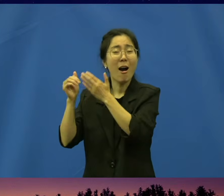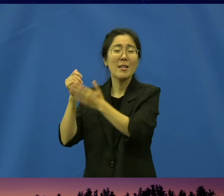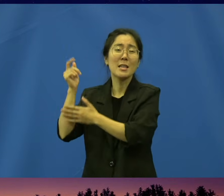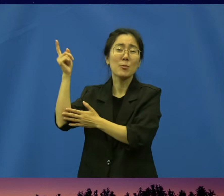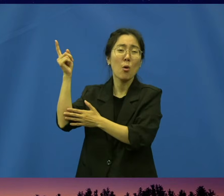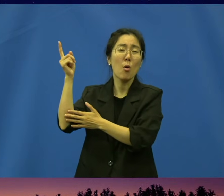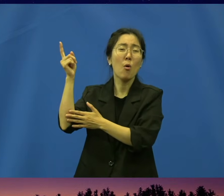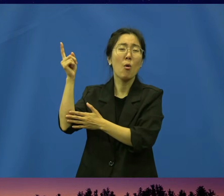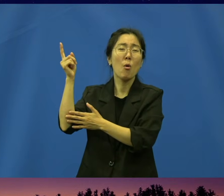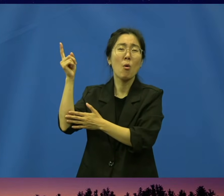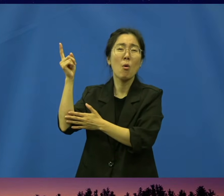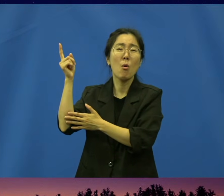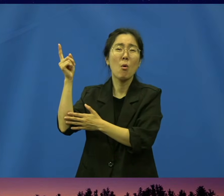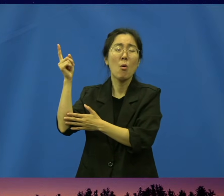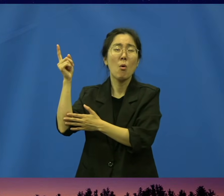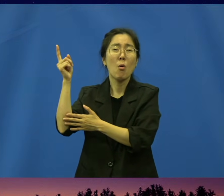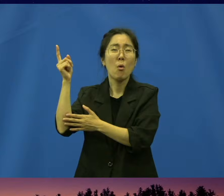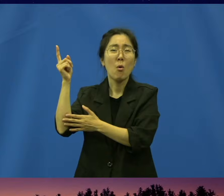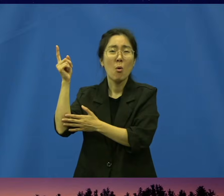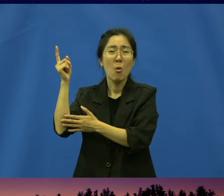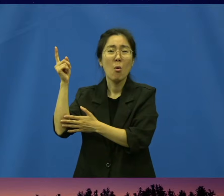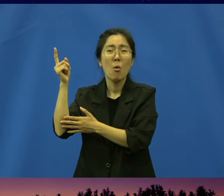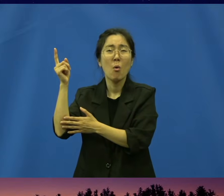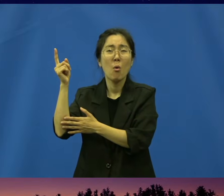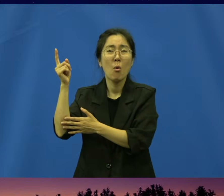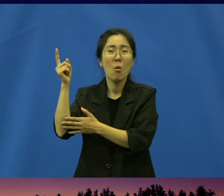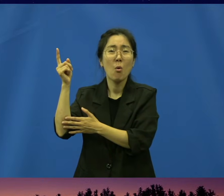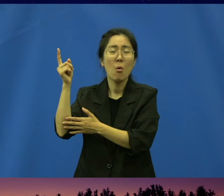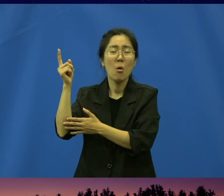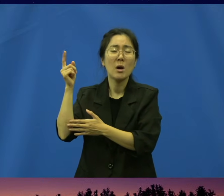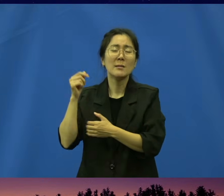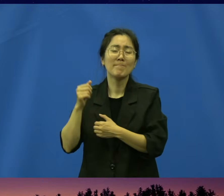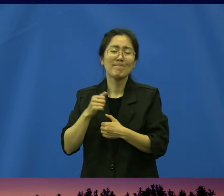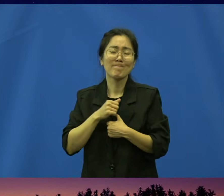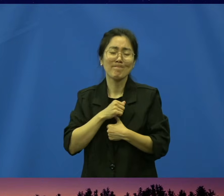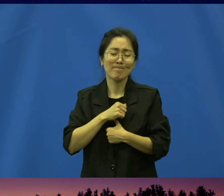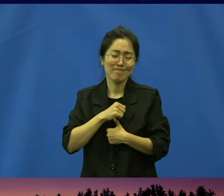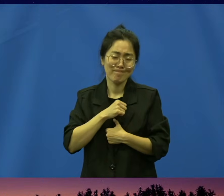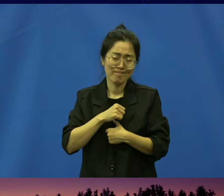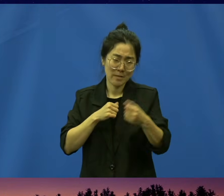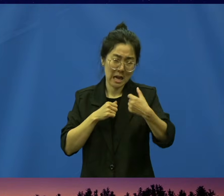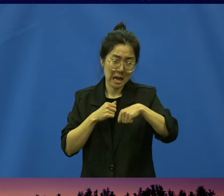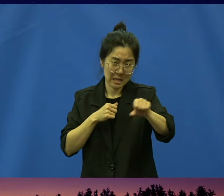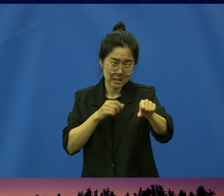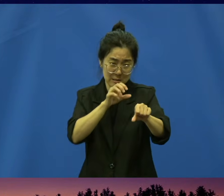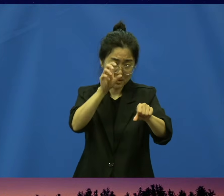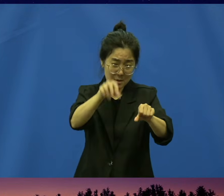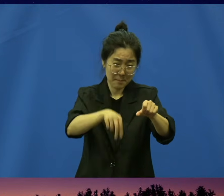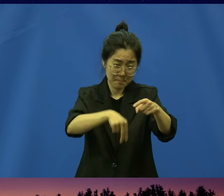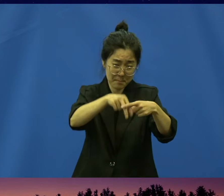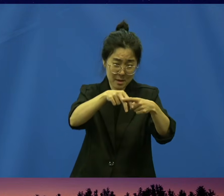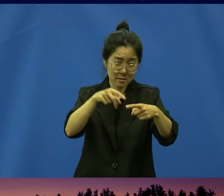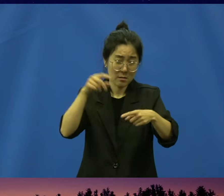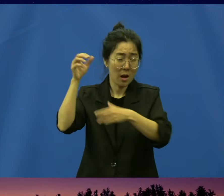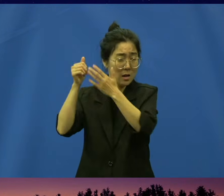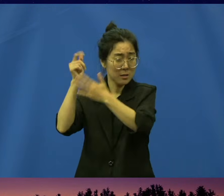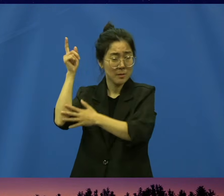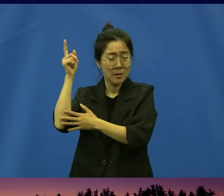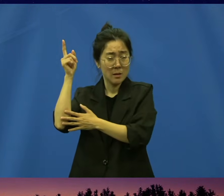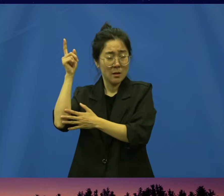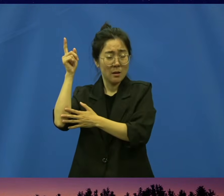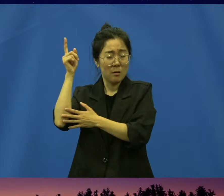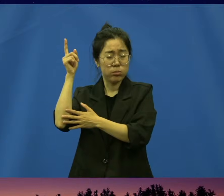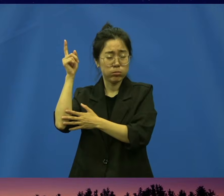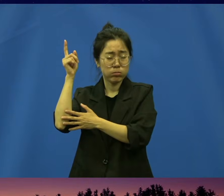죽어야 되기, 예수님이 그런 십자가에 못 박혀 돌아가셔야 되기 때문에 참고 있은 거예요. 여러분, 하나님은 모세를 모세